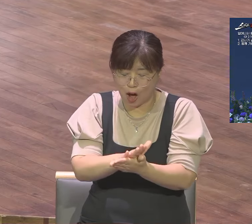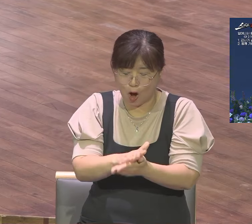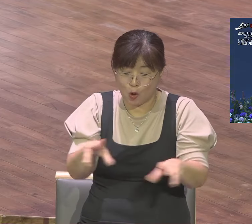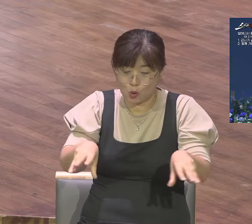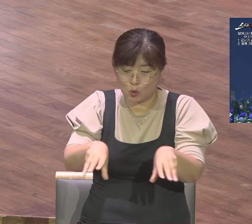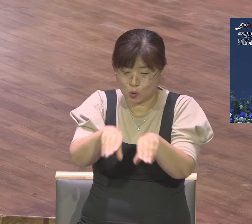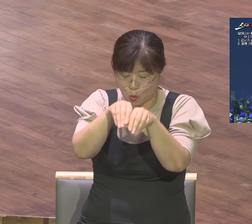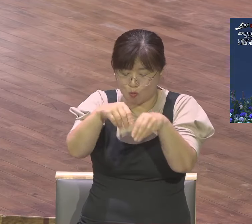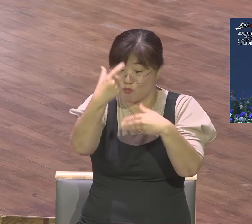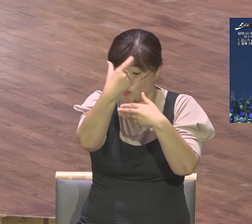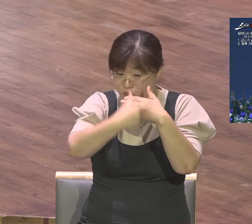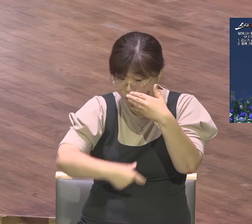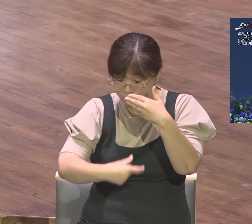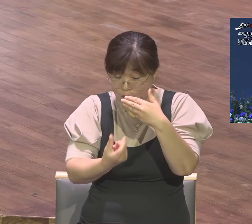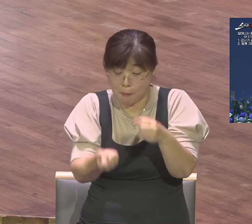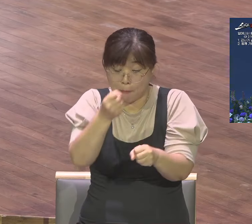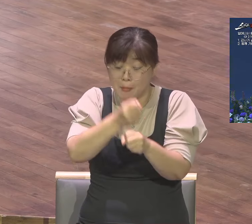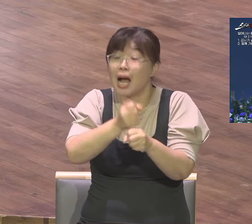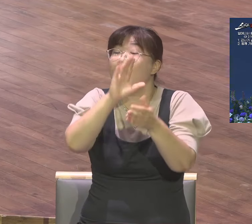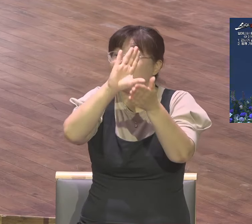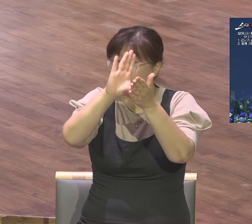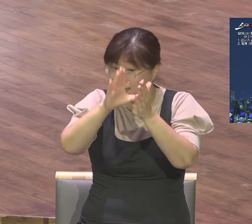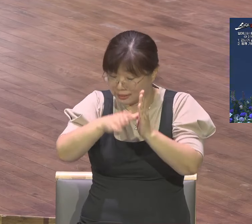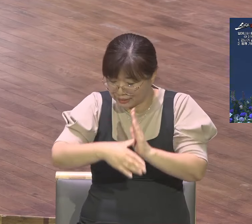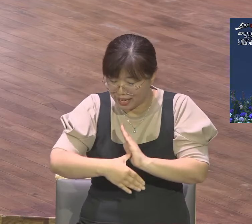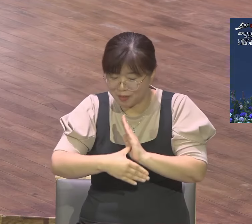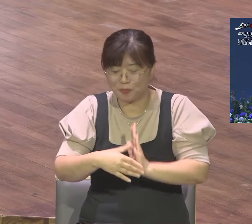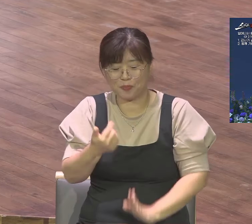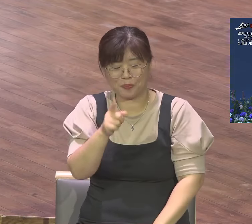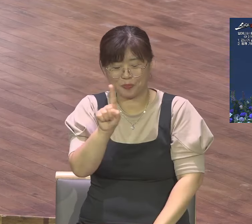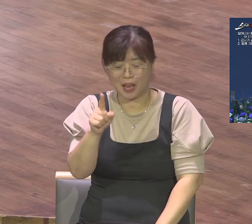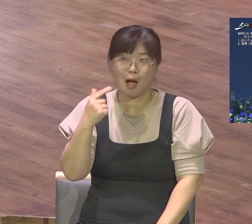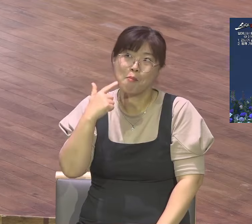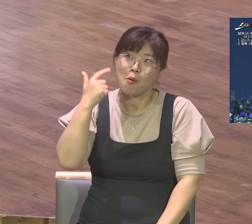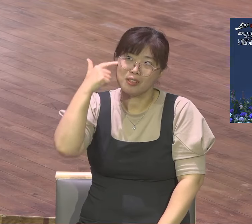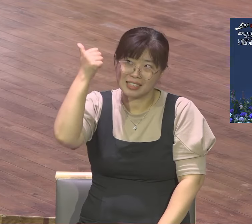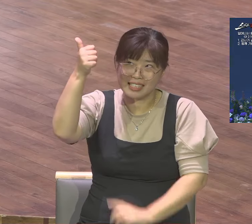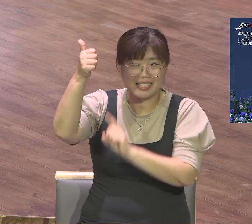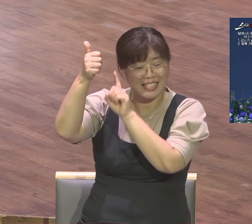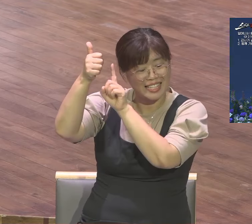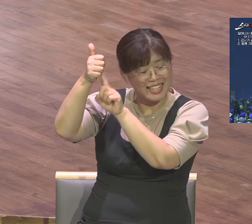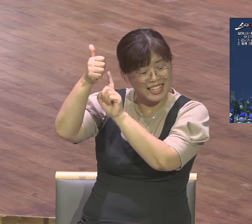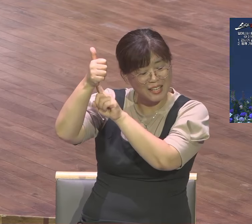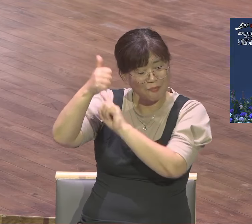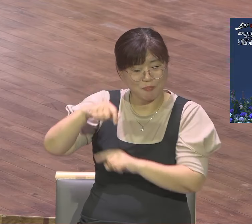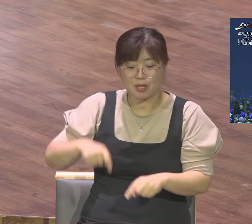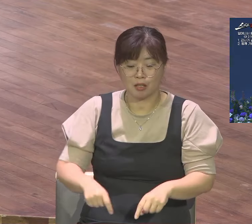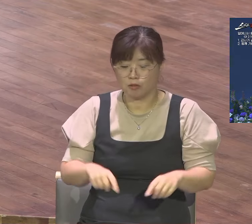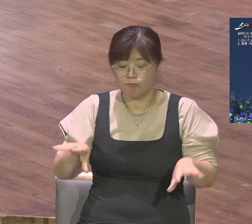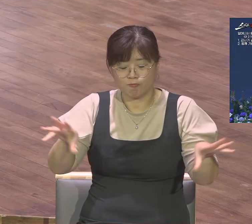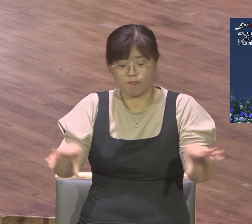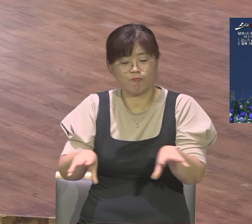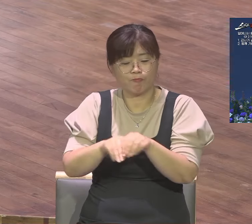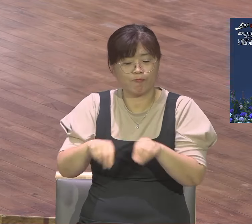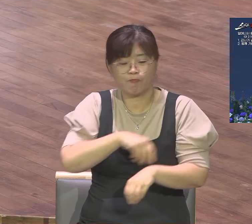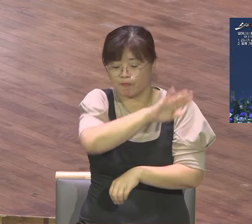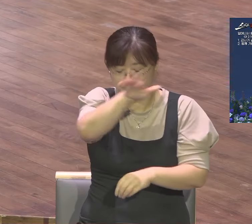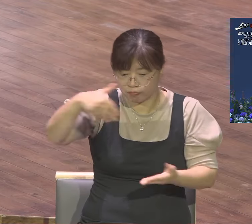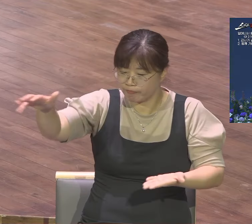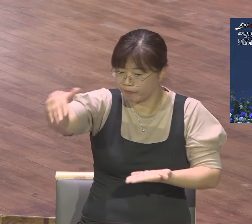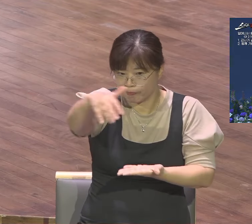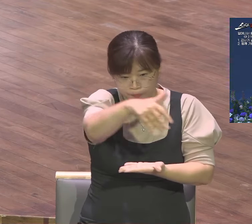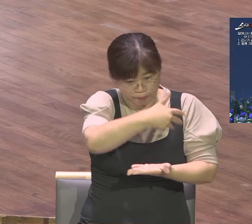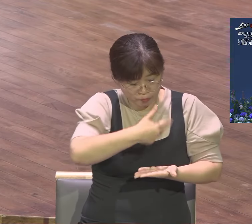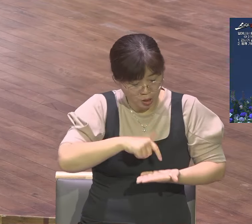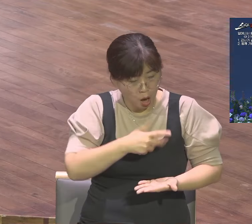다 신학적 점검 다 받더랬지 않습니까? 근데 그 신학적 이단 그래가지고 이번에도 나 총장이